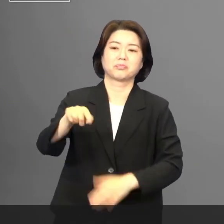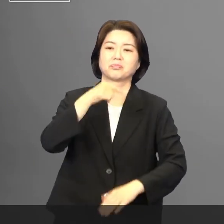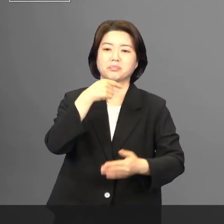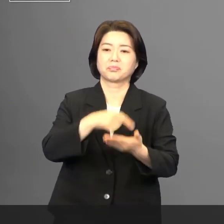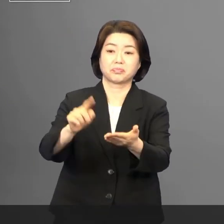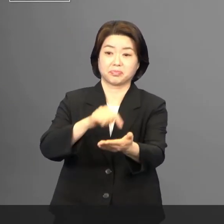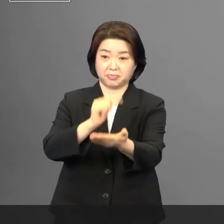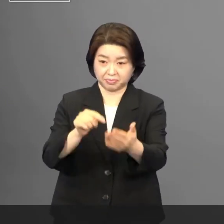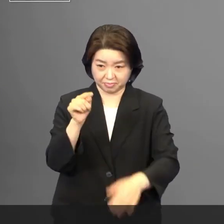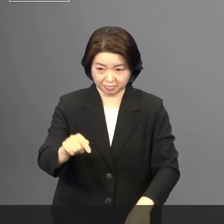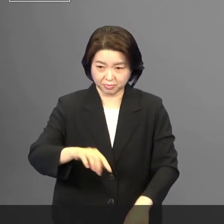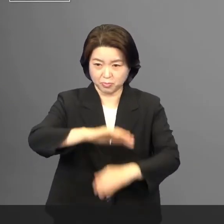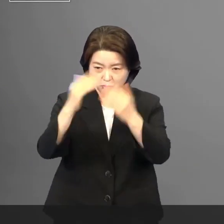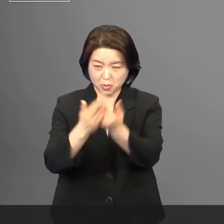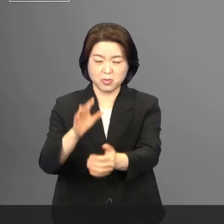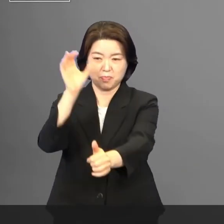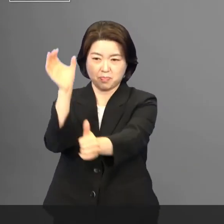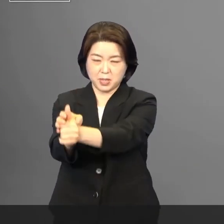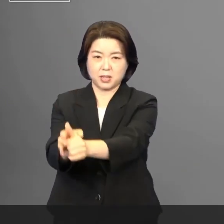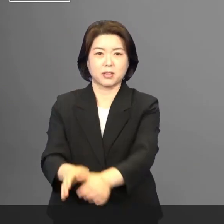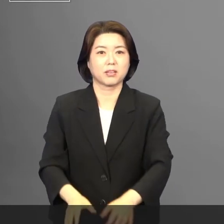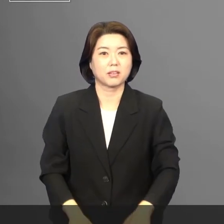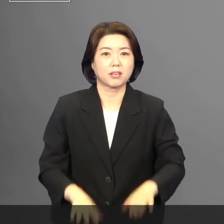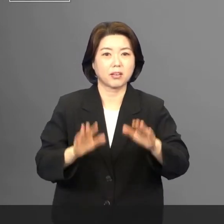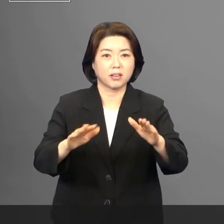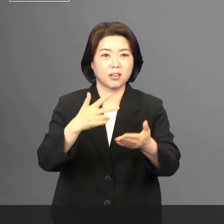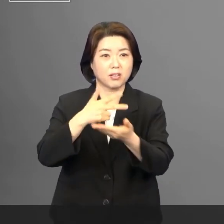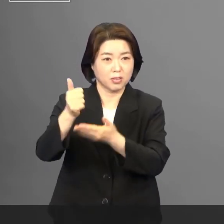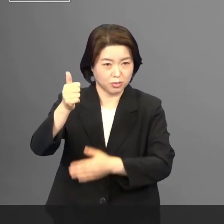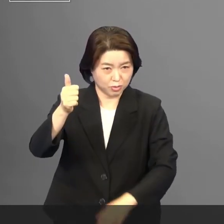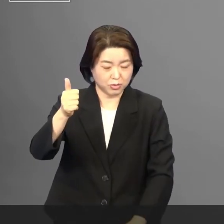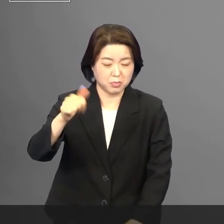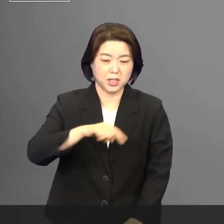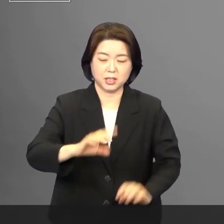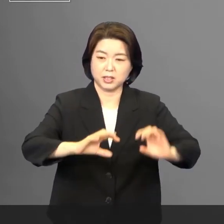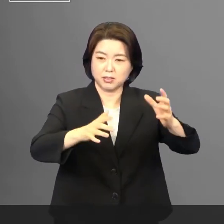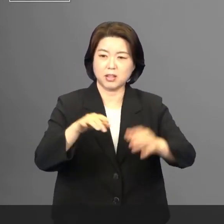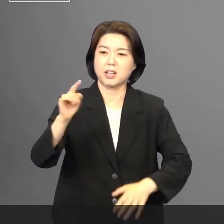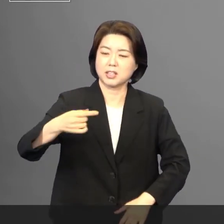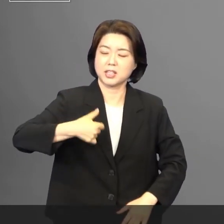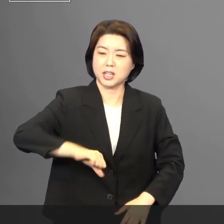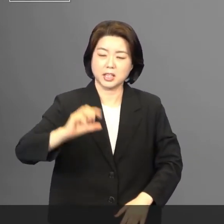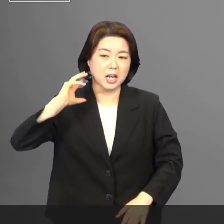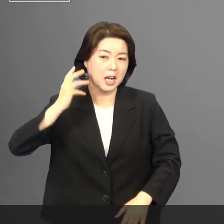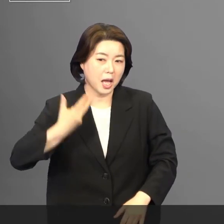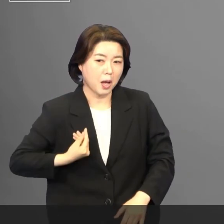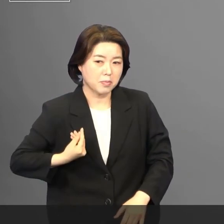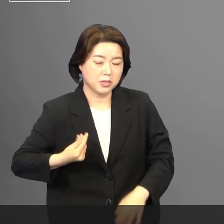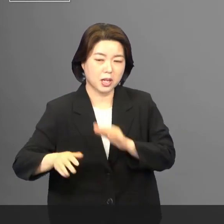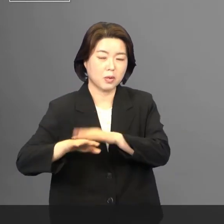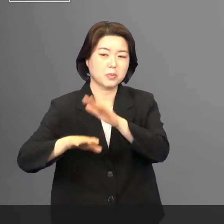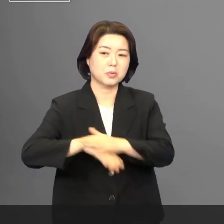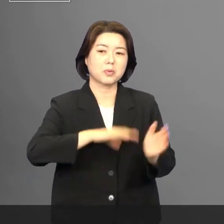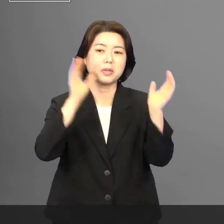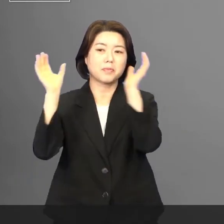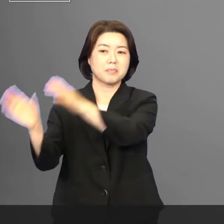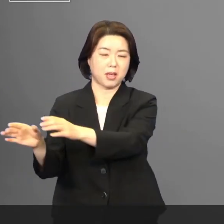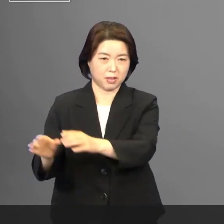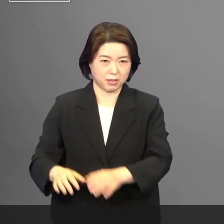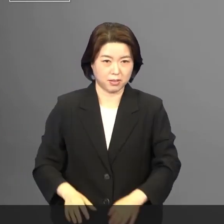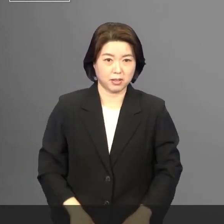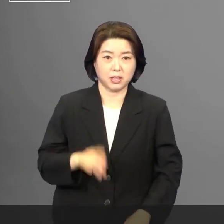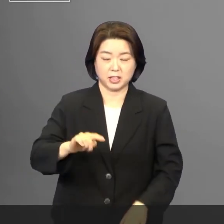핏값을 모두 너에게 갚으신다. 이제는 주님께서 이 나라를 너의 아들 압살롬의 손에 넘겨주셨다.